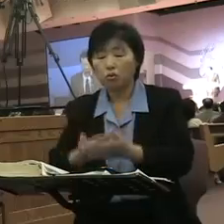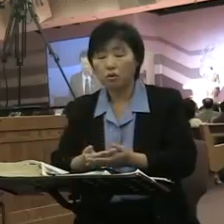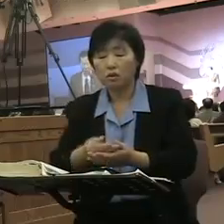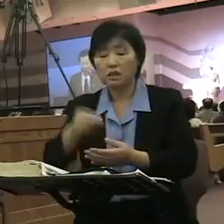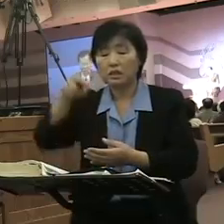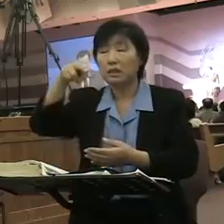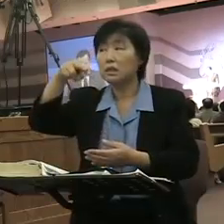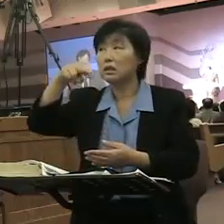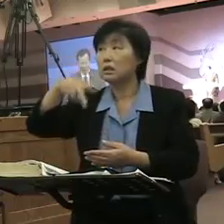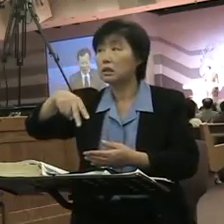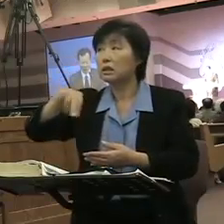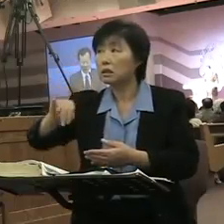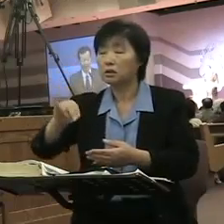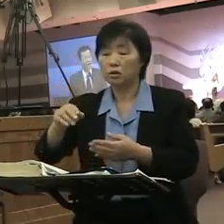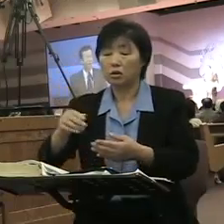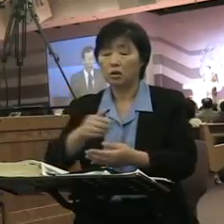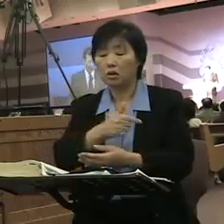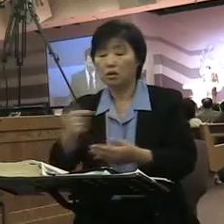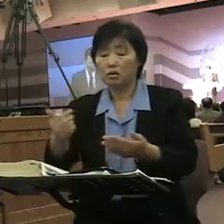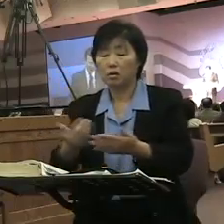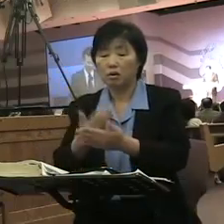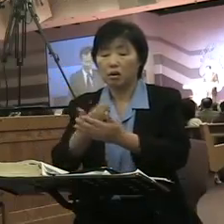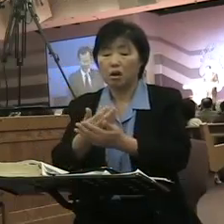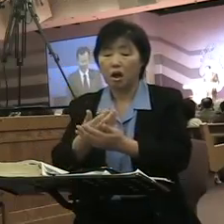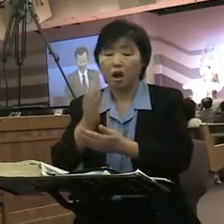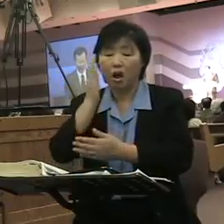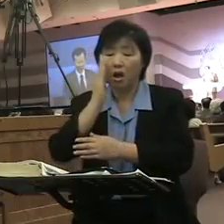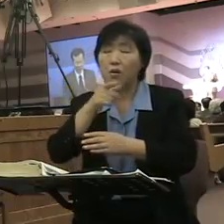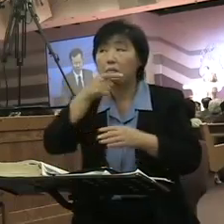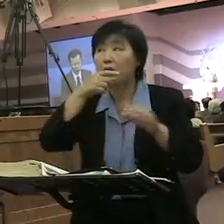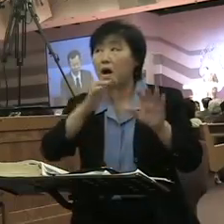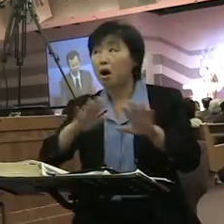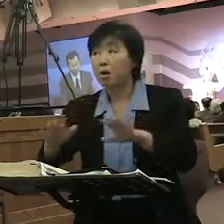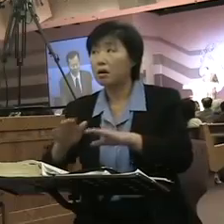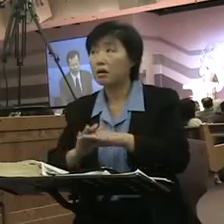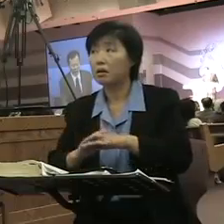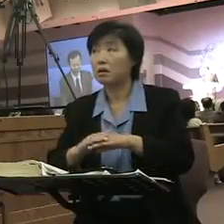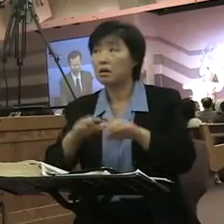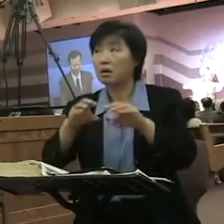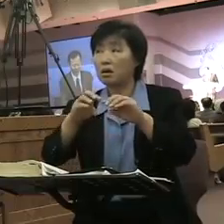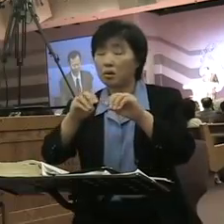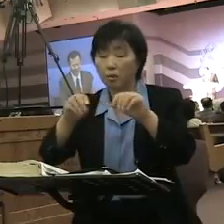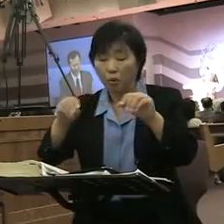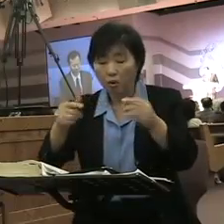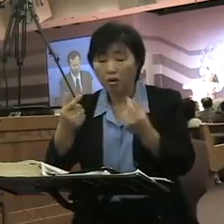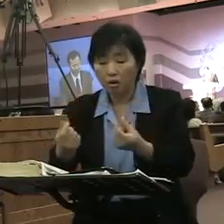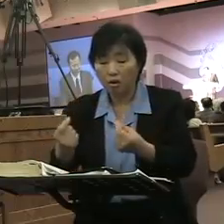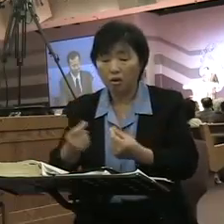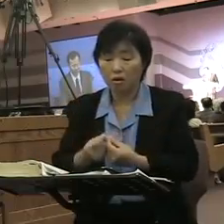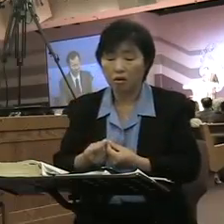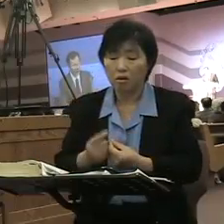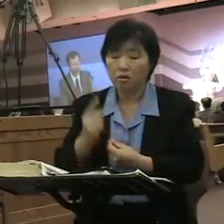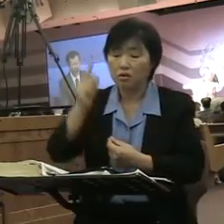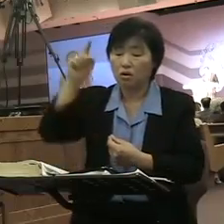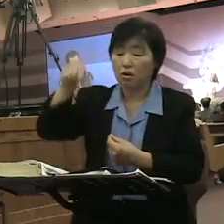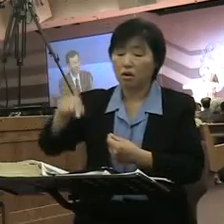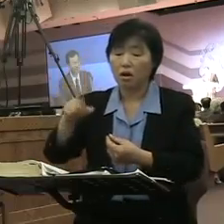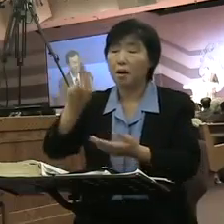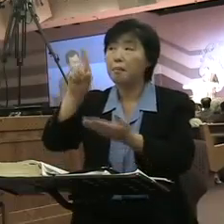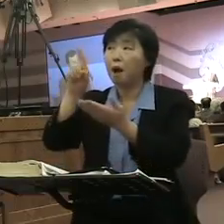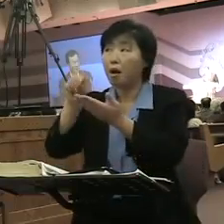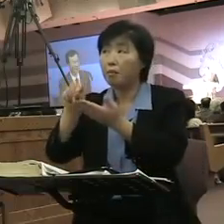크게 성하여 하늘의 별과 같고 바닷가의 모래와 같게 하리라. 내 씨로 말미암아 천하 만민이 복을 얻으리라.